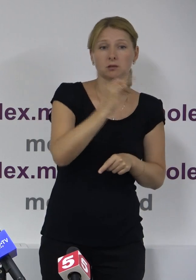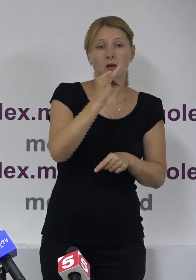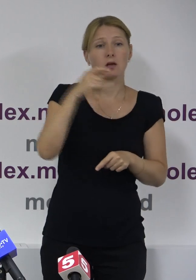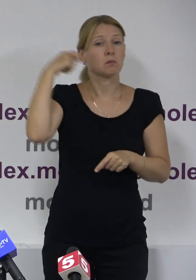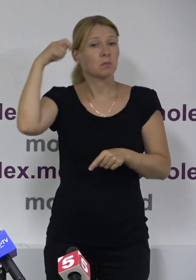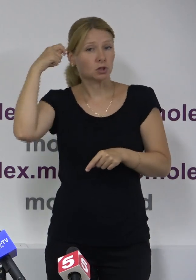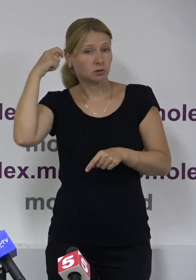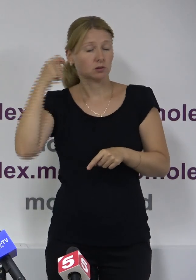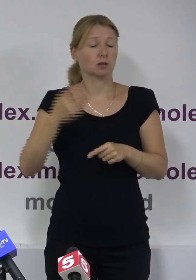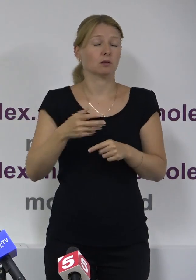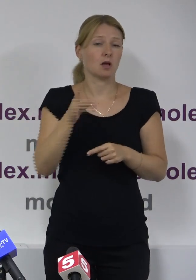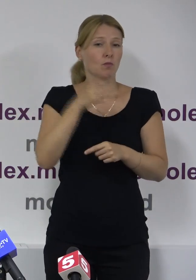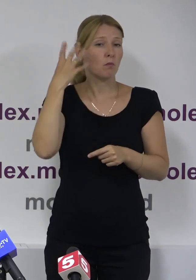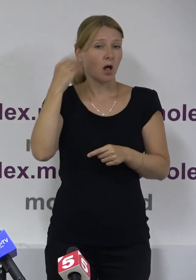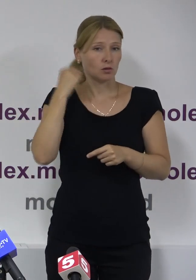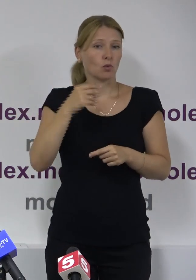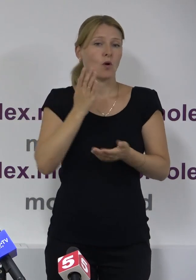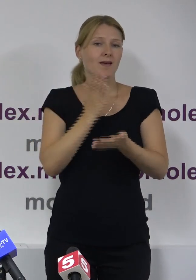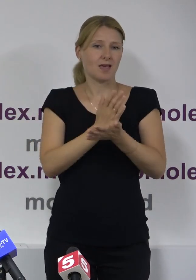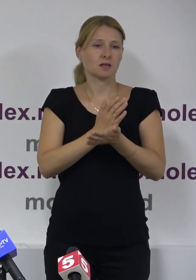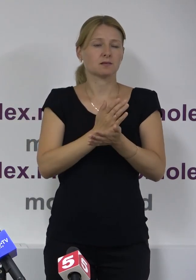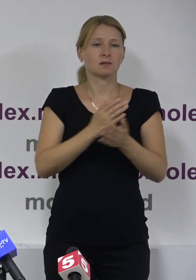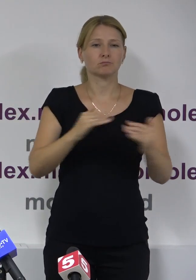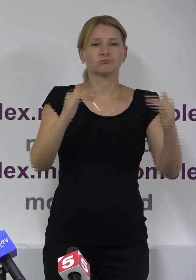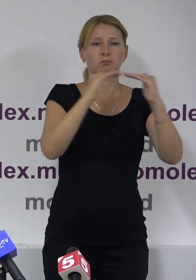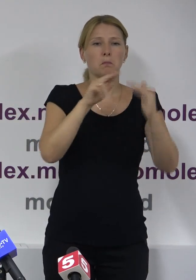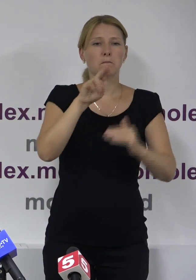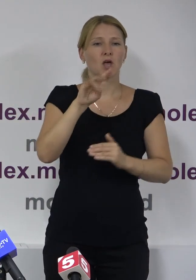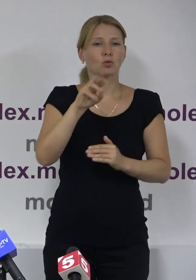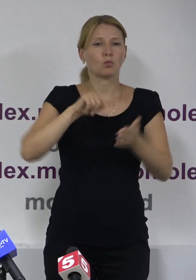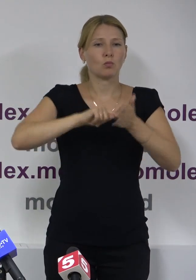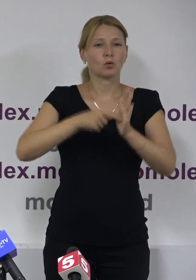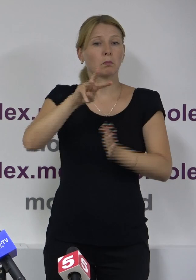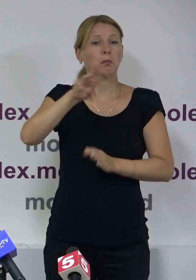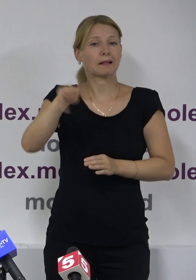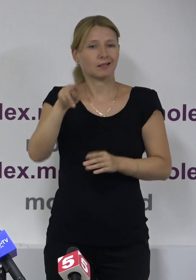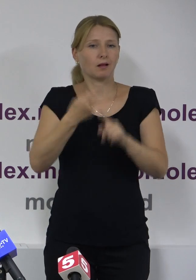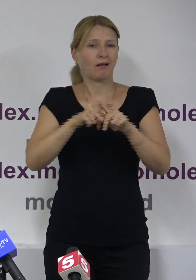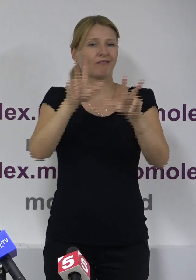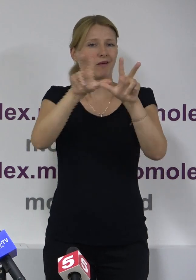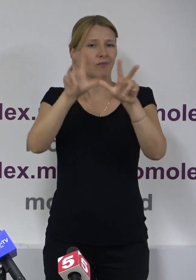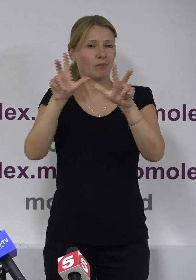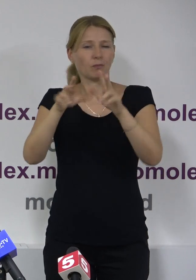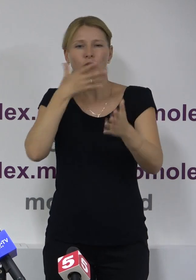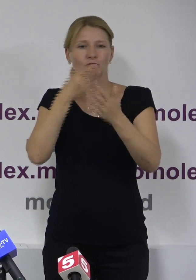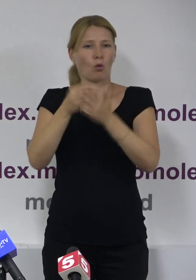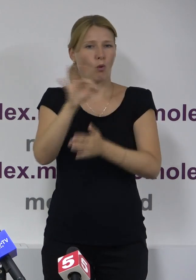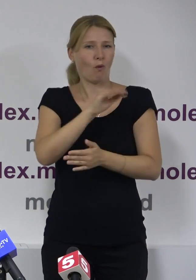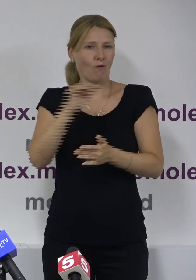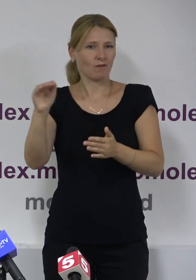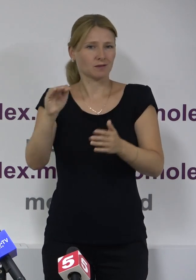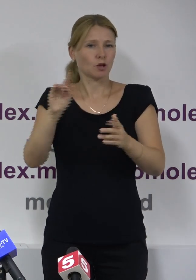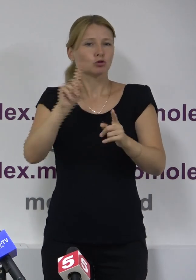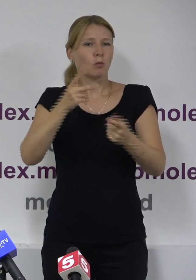au anunțat anterior platforma pentru.media, considerată pagina web oficială